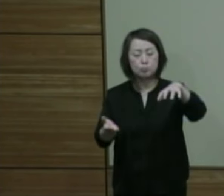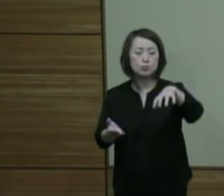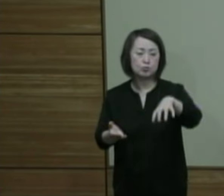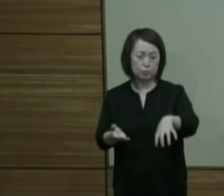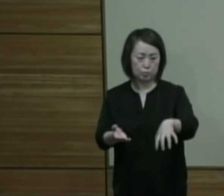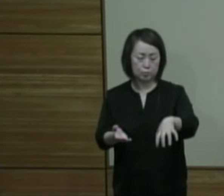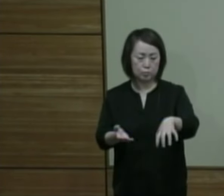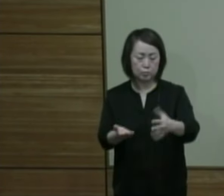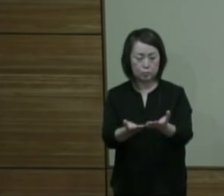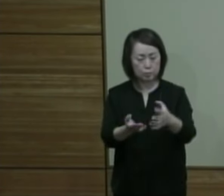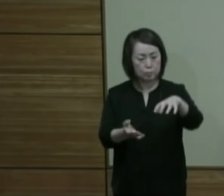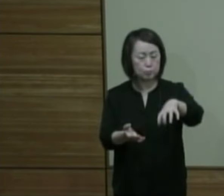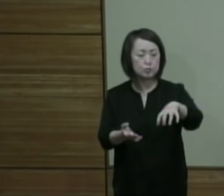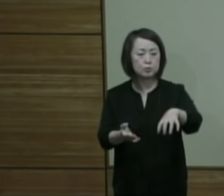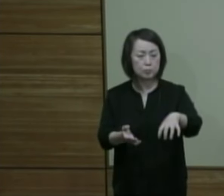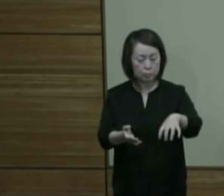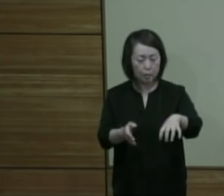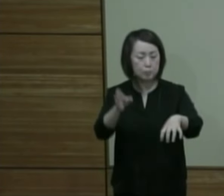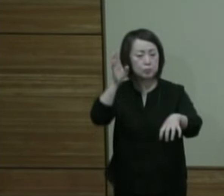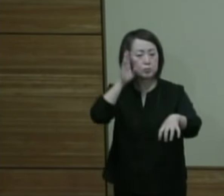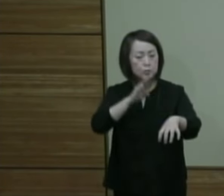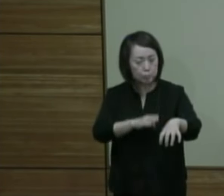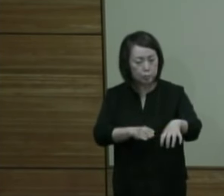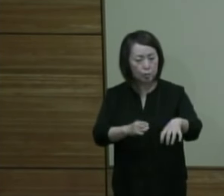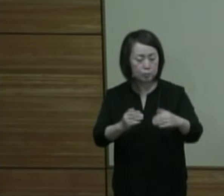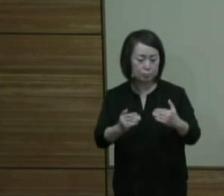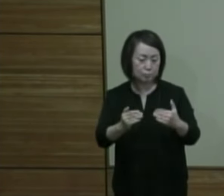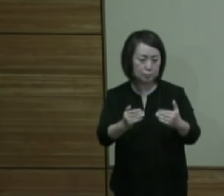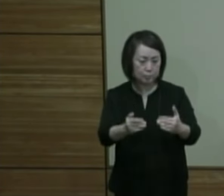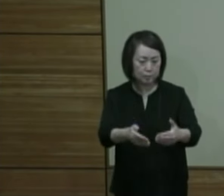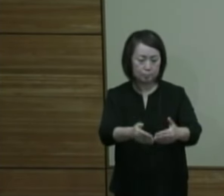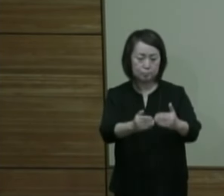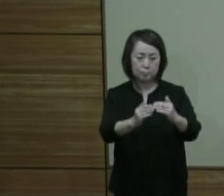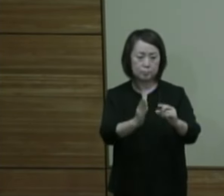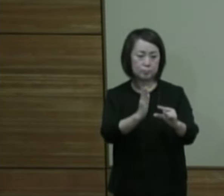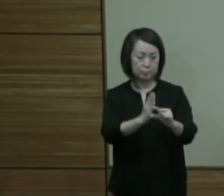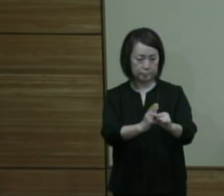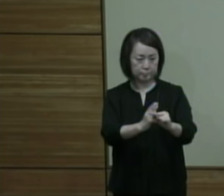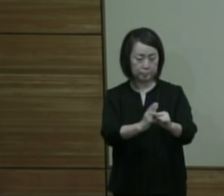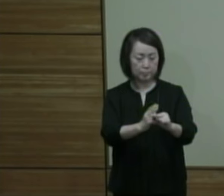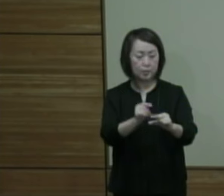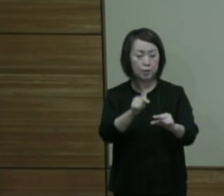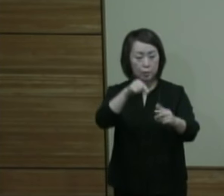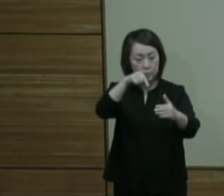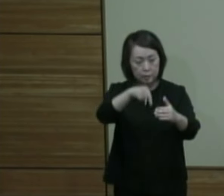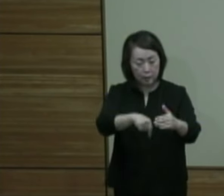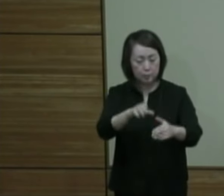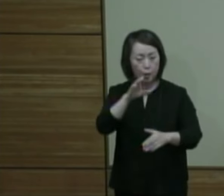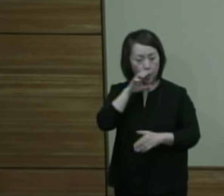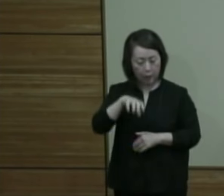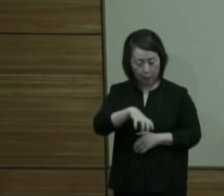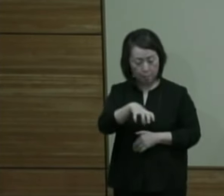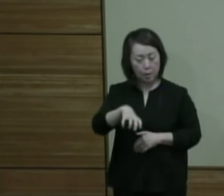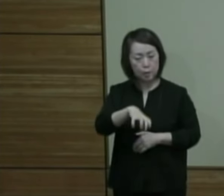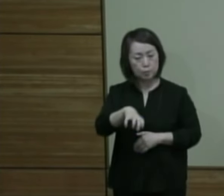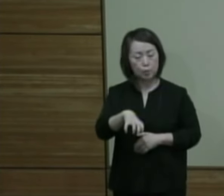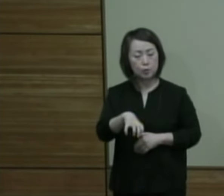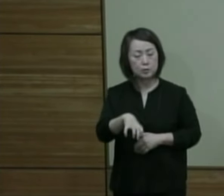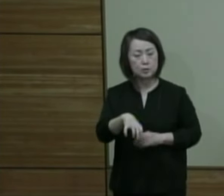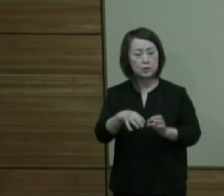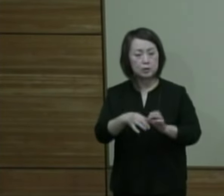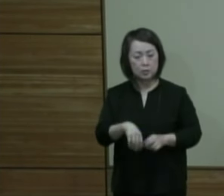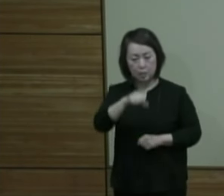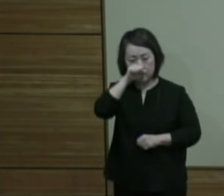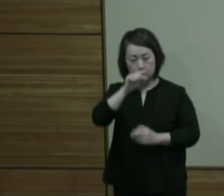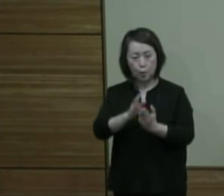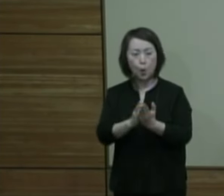の、関係の知事さんと一緒に視察に行こうかという話になっていますが、まあ、その中で和歌山ゾーンのところはですね、吉本